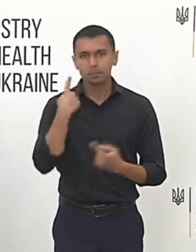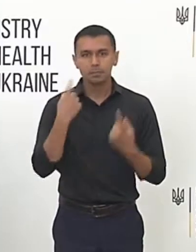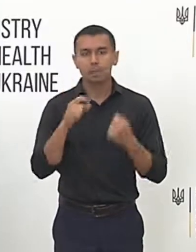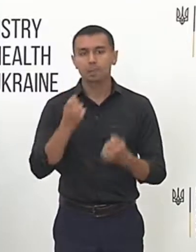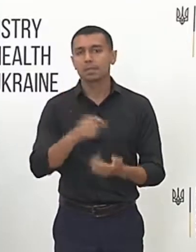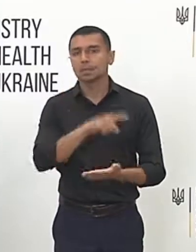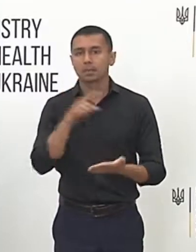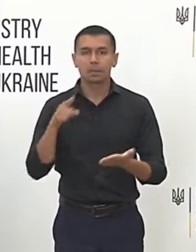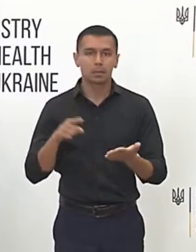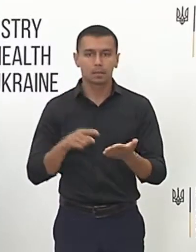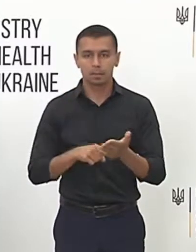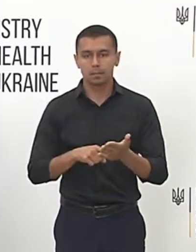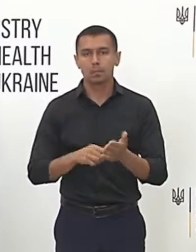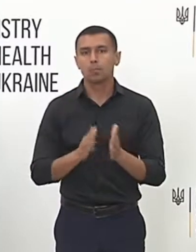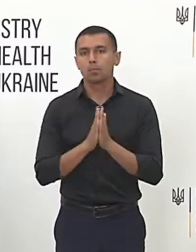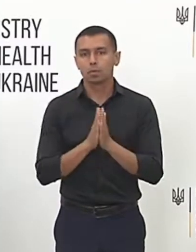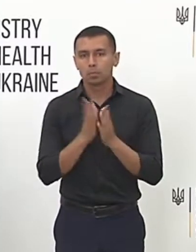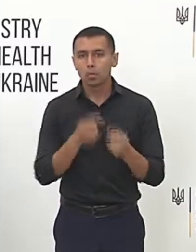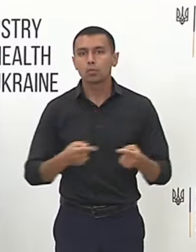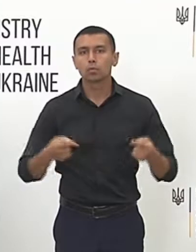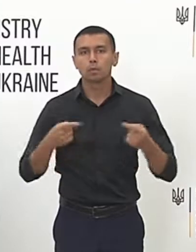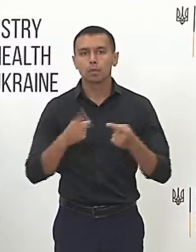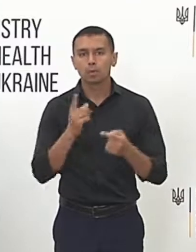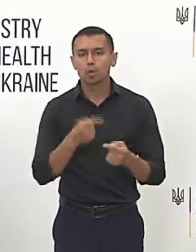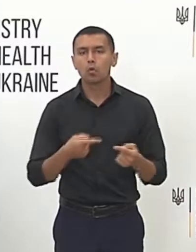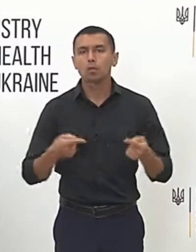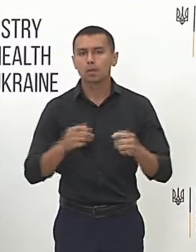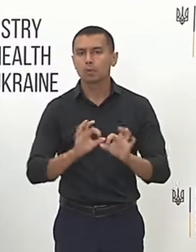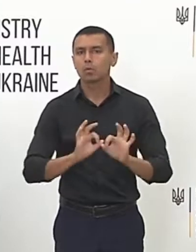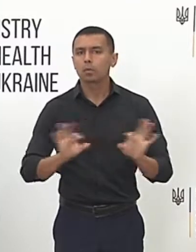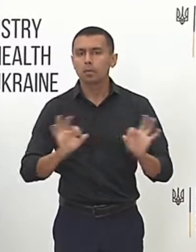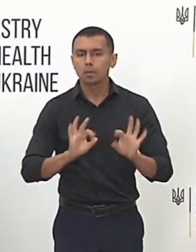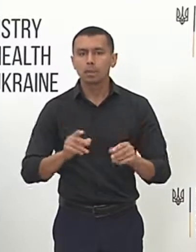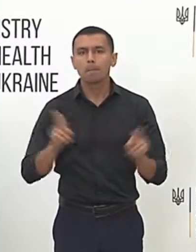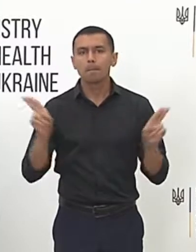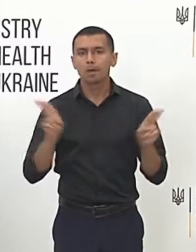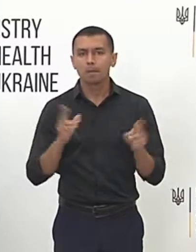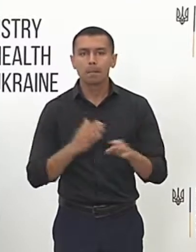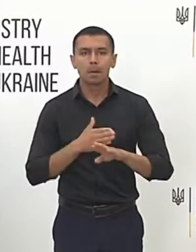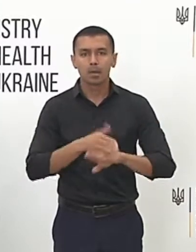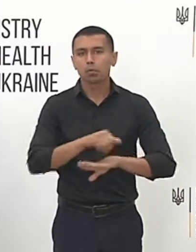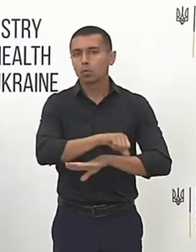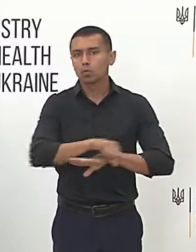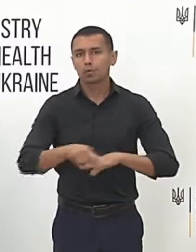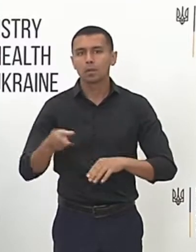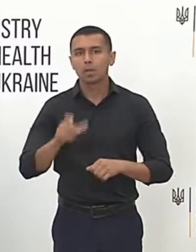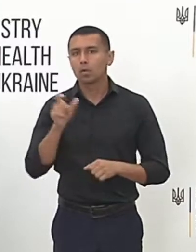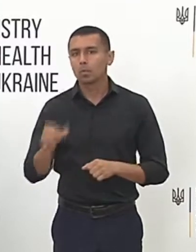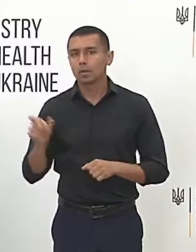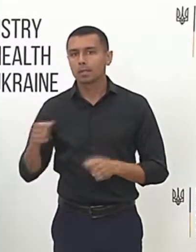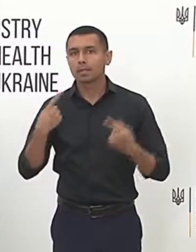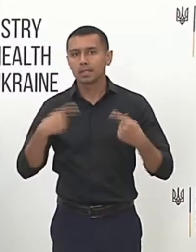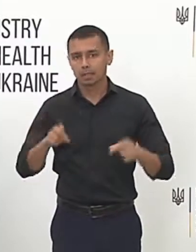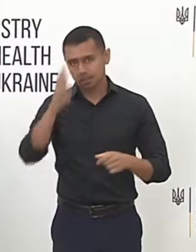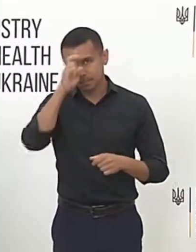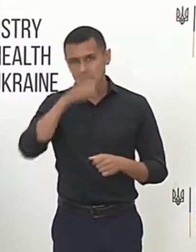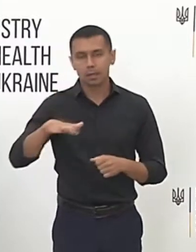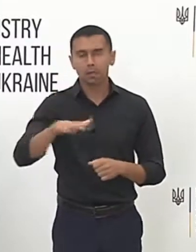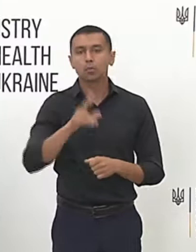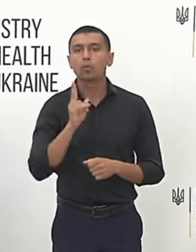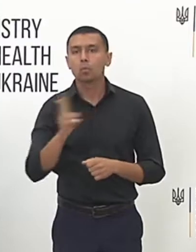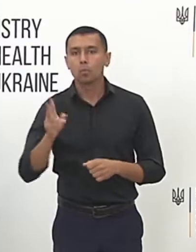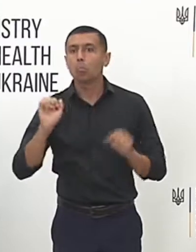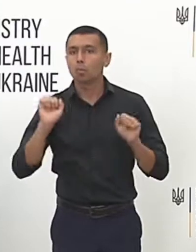інформацію. Перше запитання. Просимо уточнити і конкретно розписати правила перетину кордону для громадян інших країн.